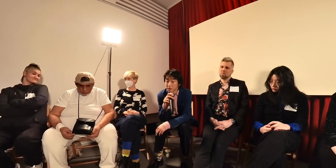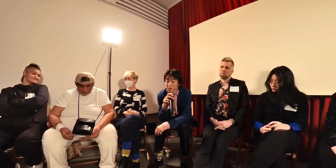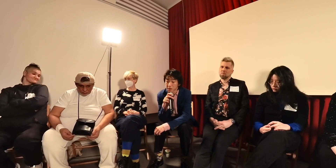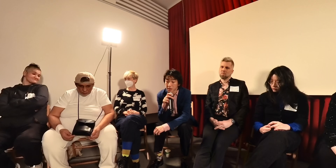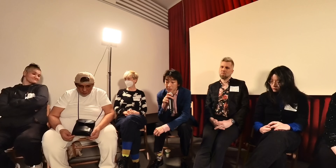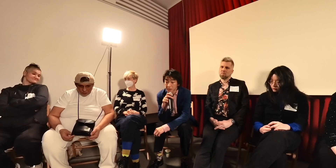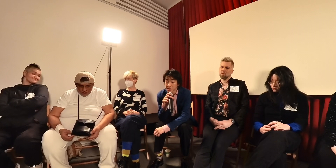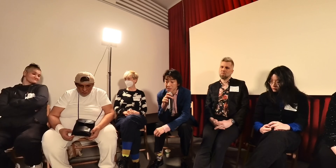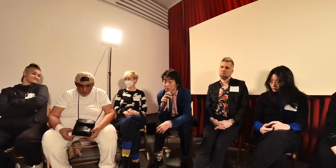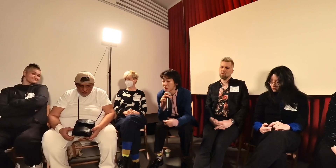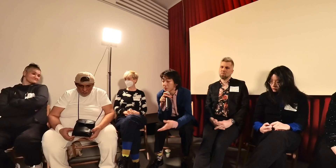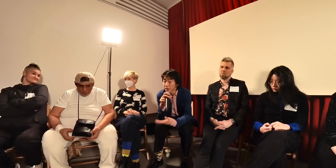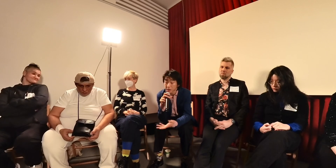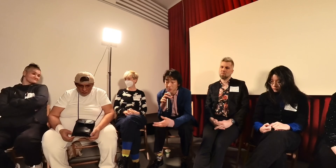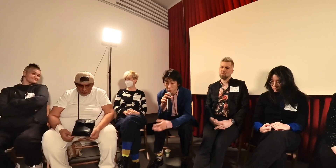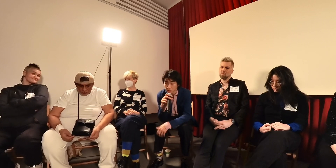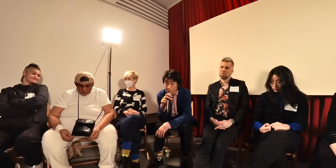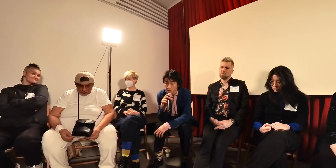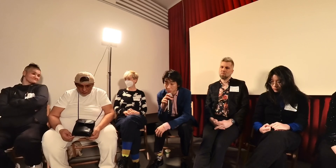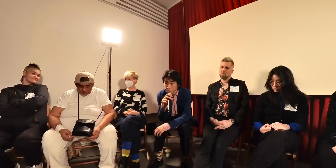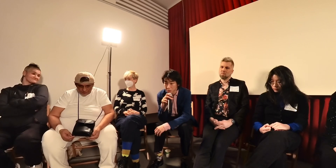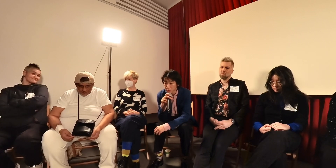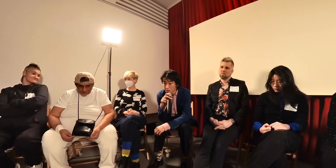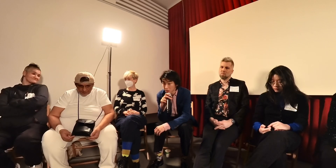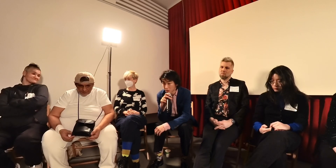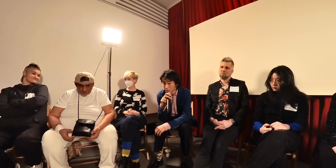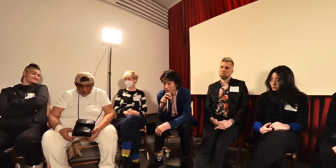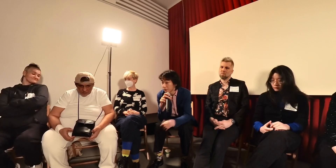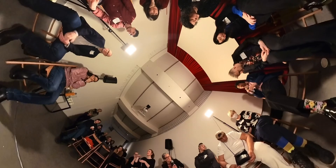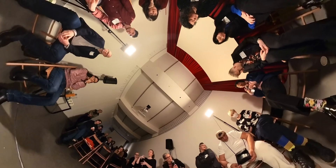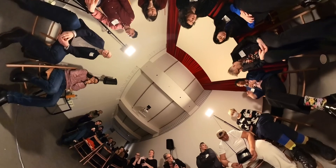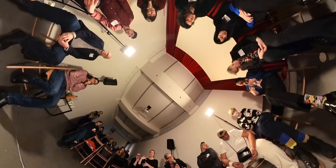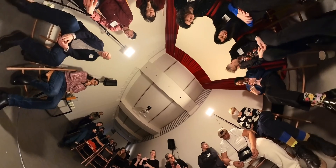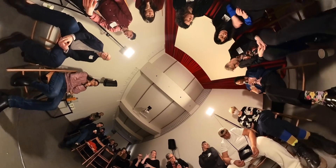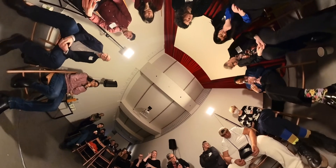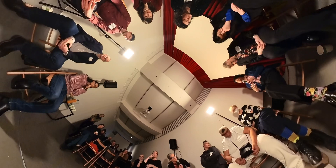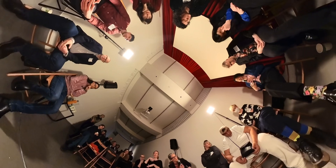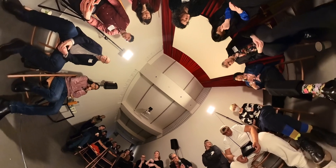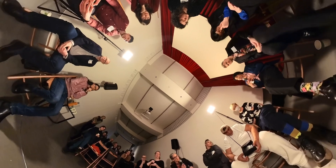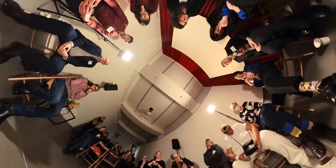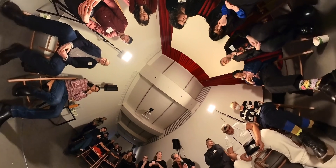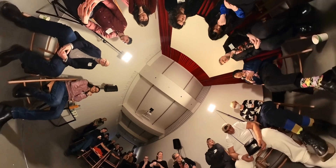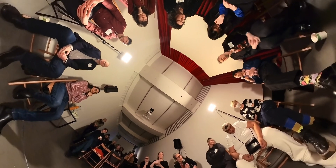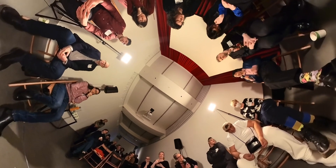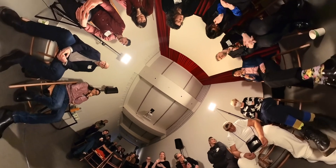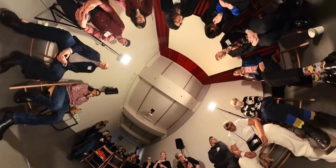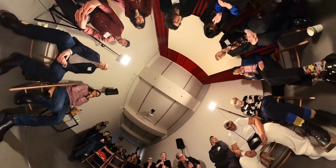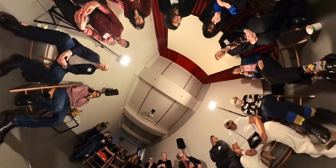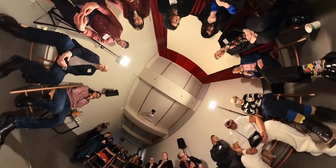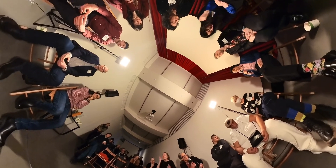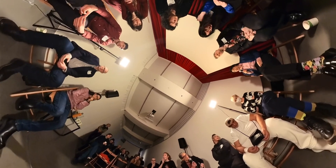aspektů, který se snažíme nějakými způsoby vlastně podpořit právě i třeba našimi programy, tak